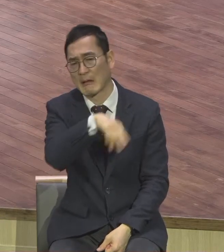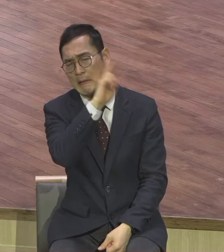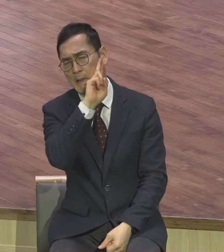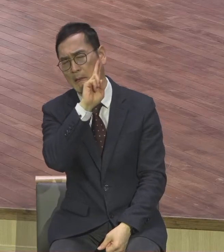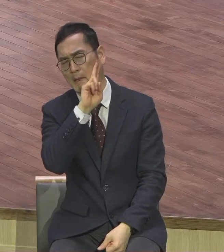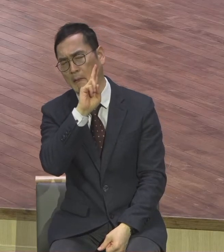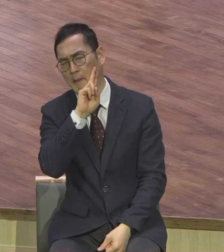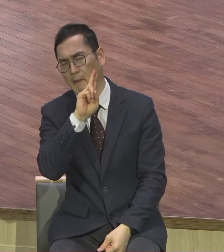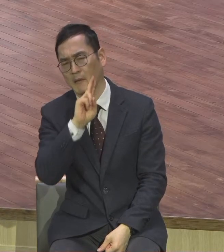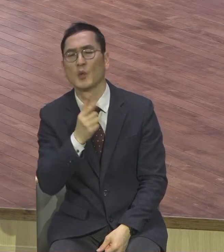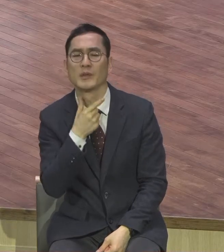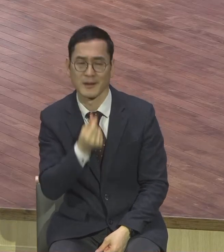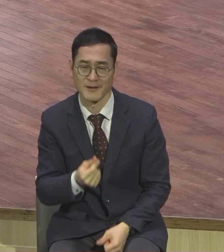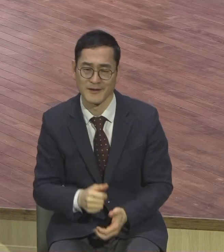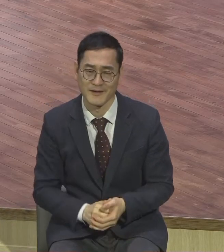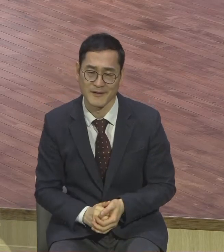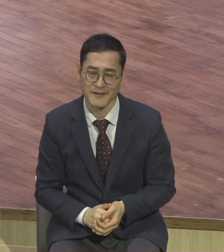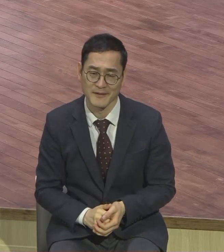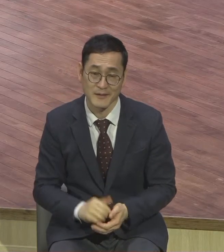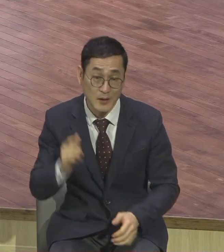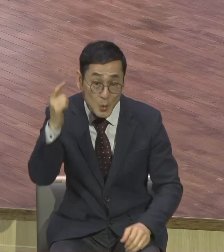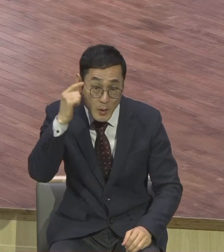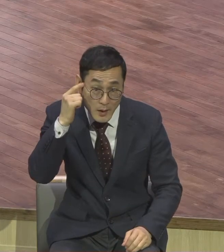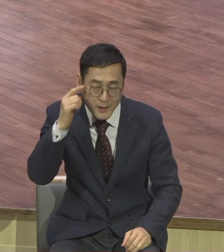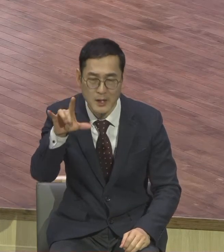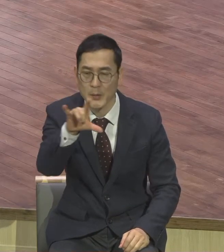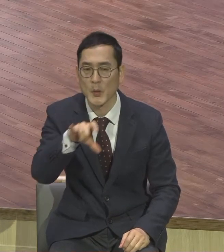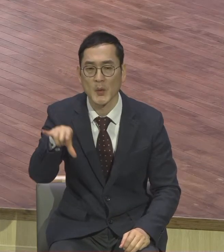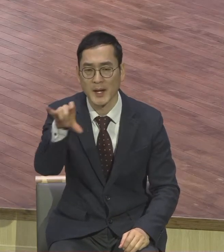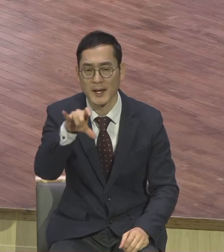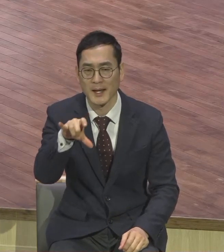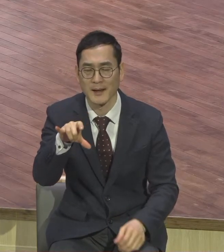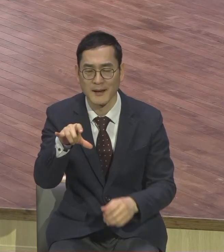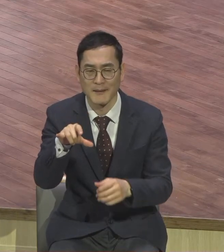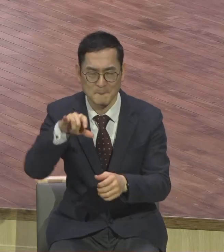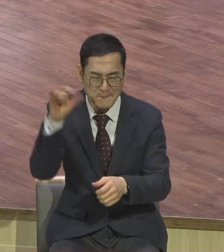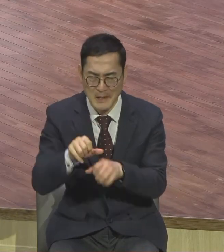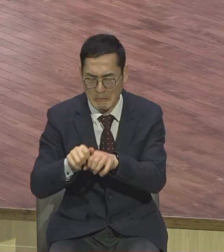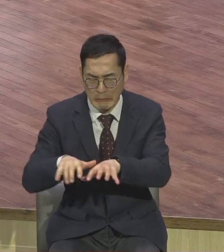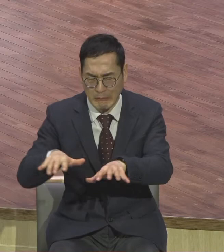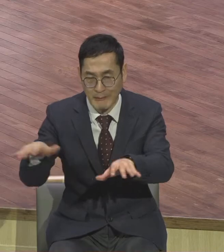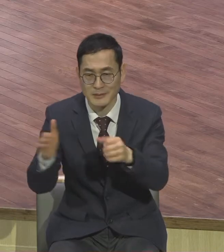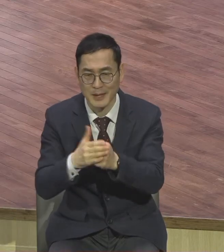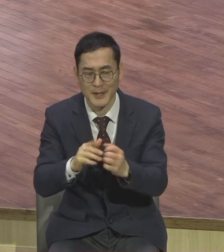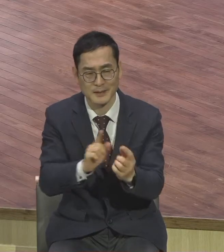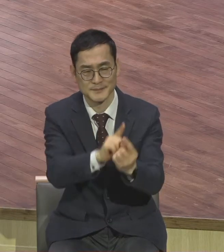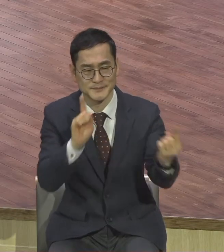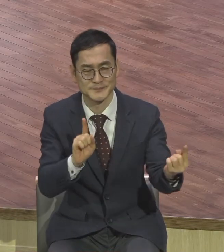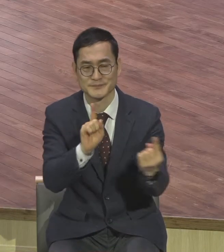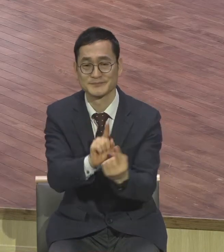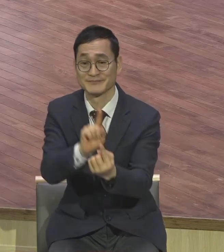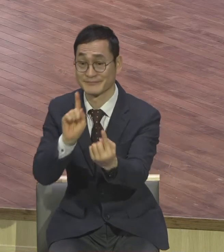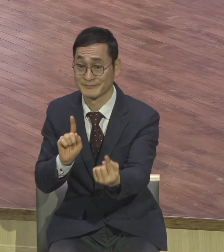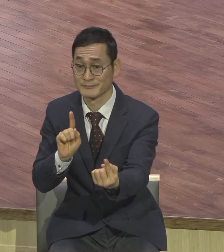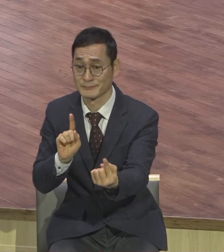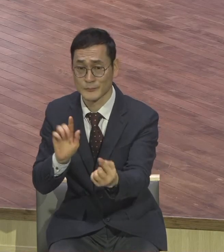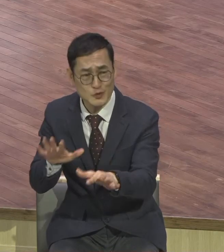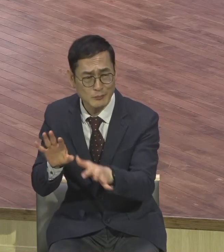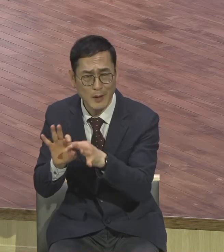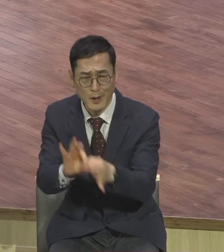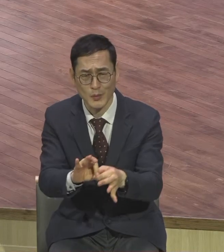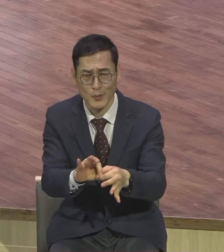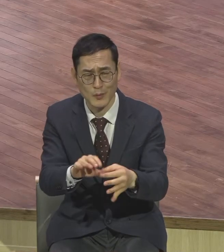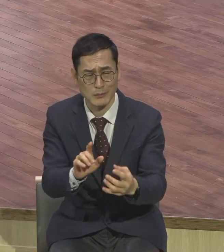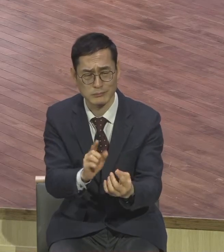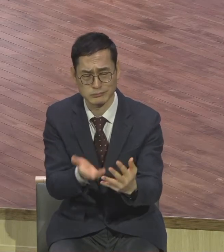지금 왜냐 코로나19로 인해가지고 팬데믹 때문에 사회적 거리두기가 계속되고